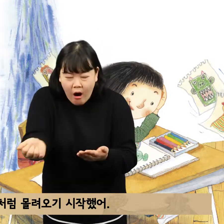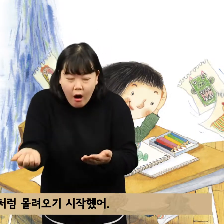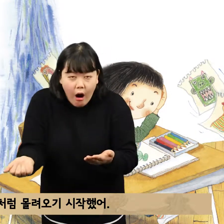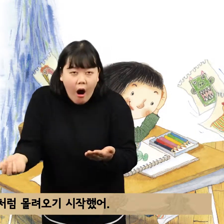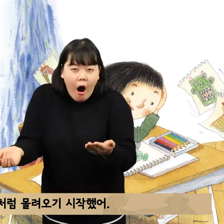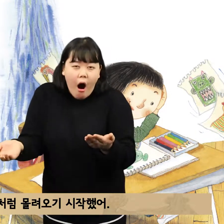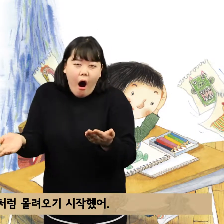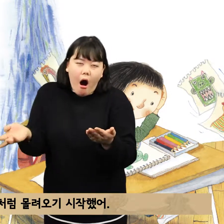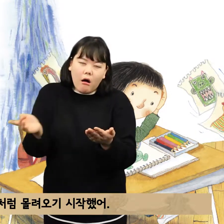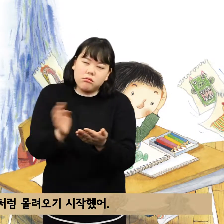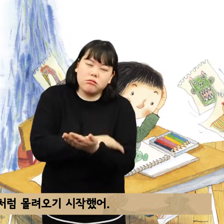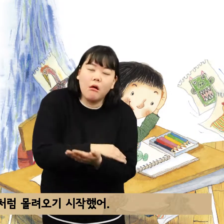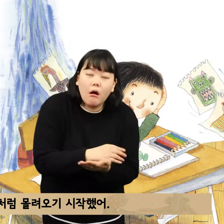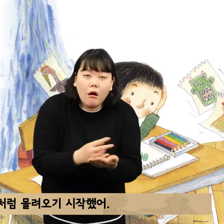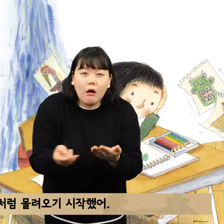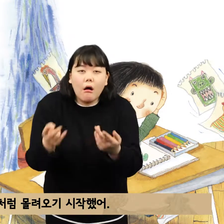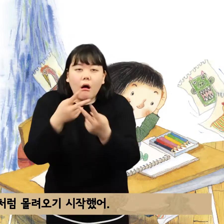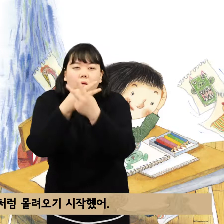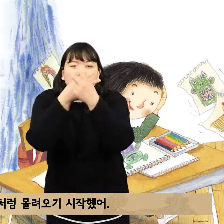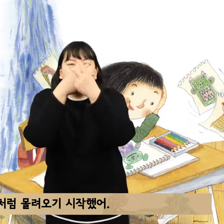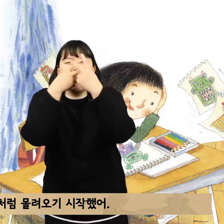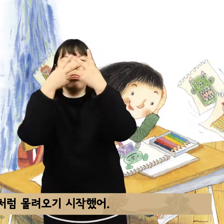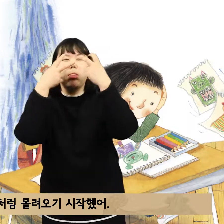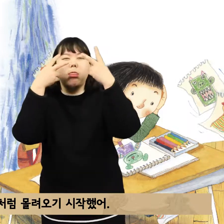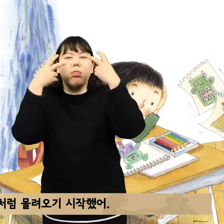폭풍처럼 몰려오기 시작했어.